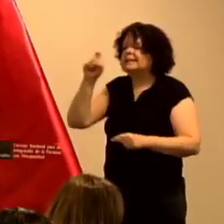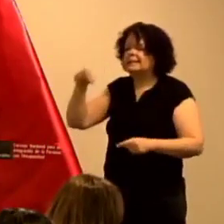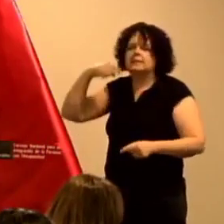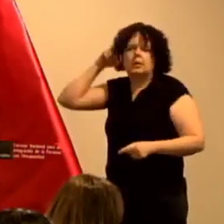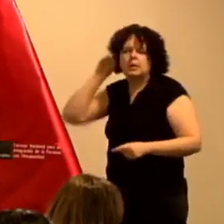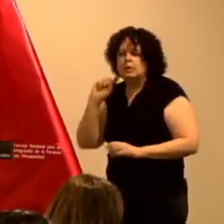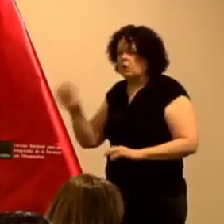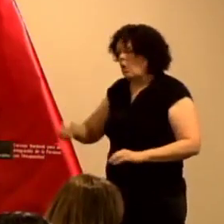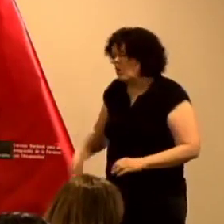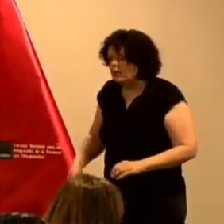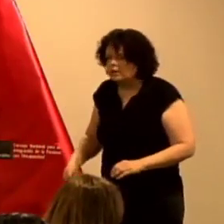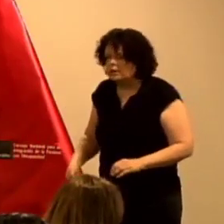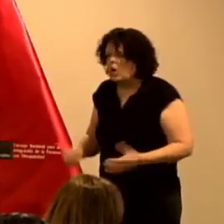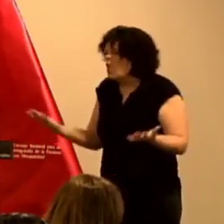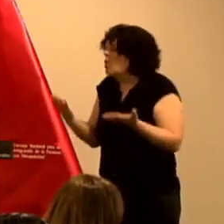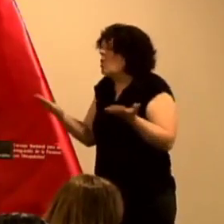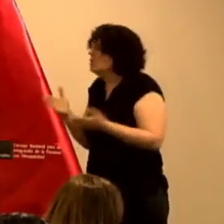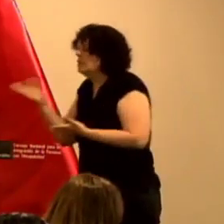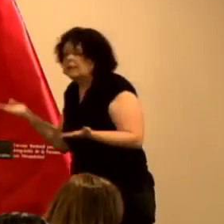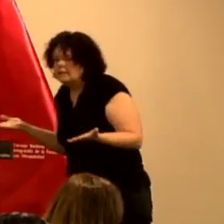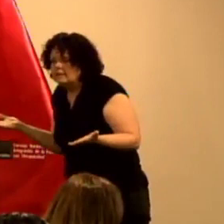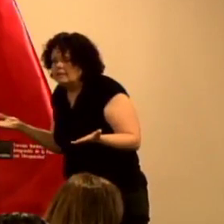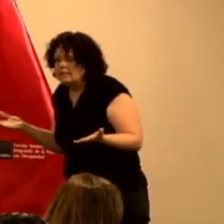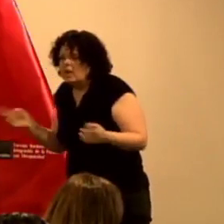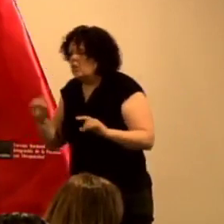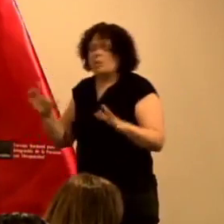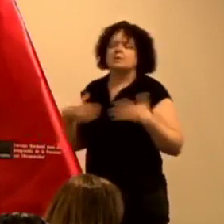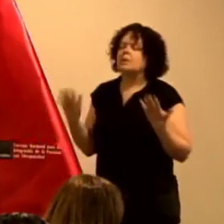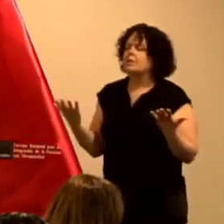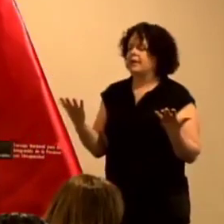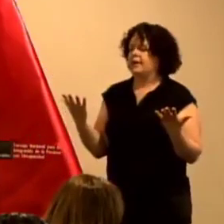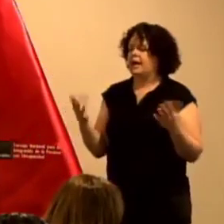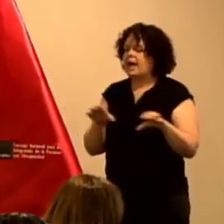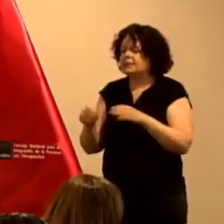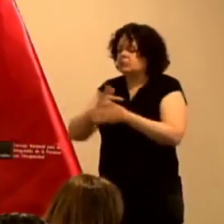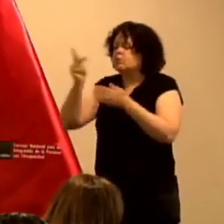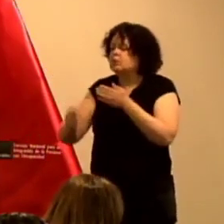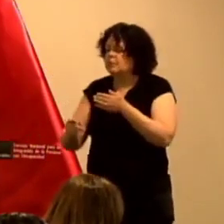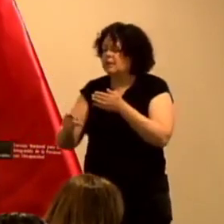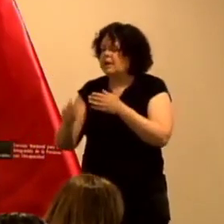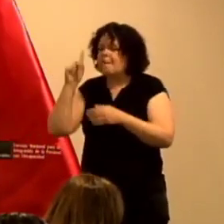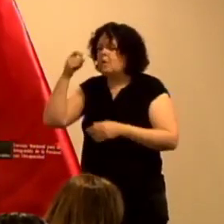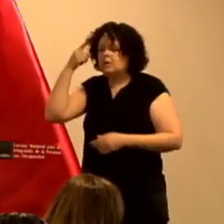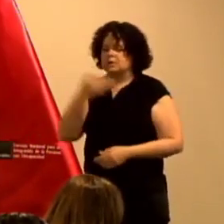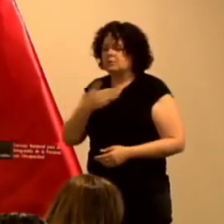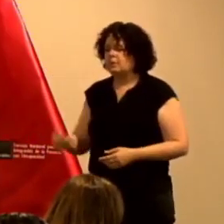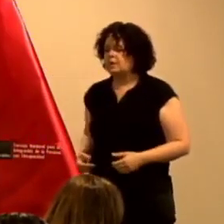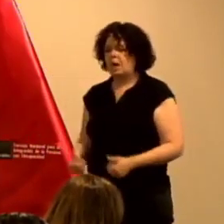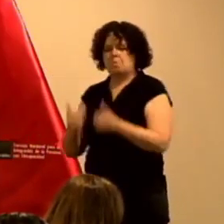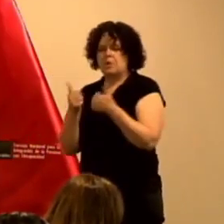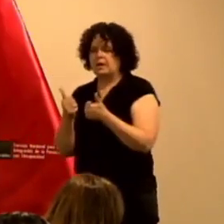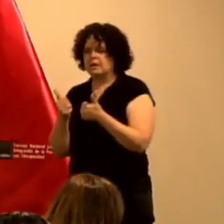su situación, no podrás, pues, implementar políticas públicas adecuadas y poder pedir presupuesto razonable, ¿no?